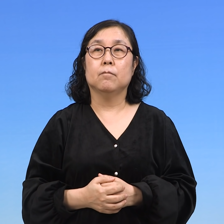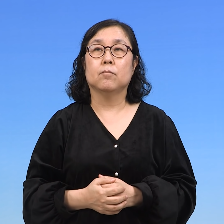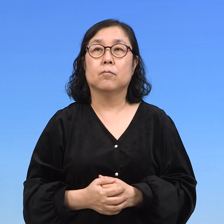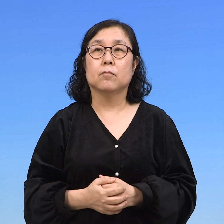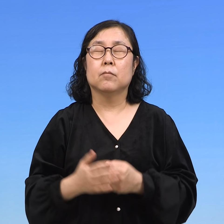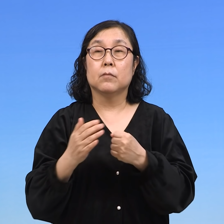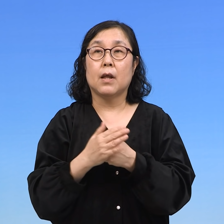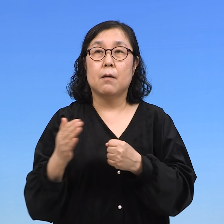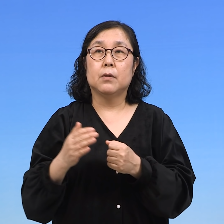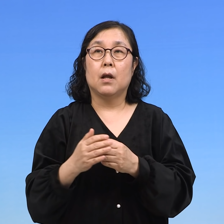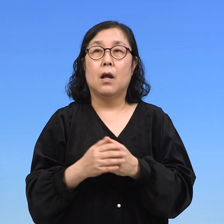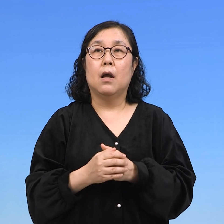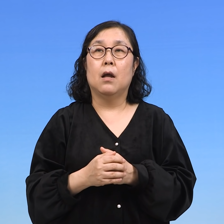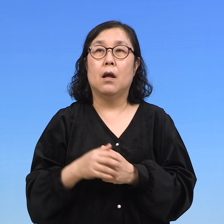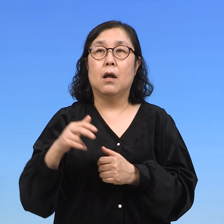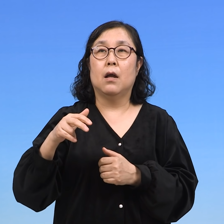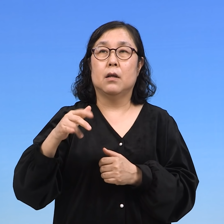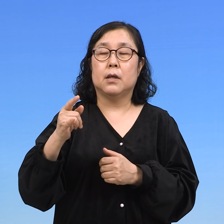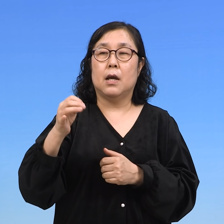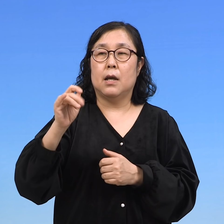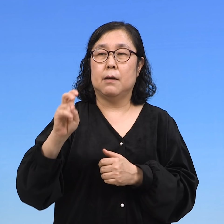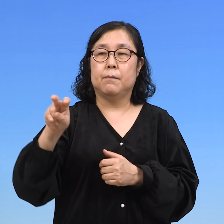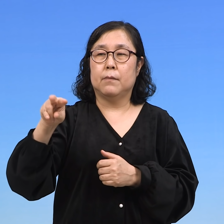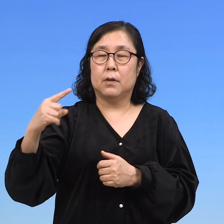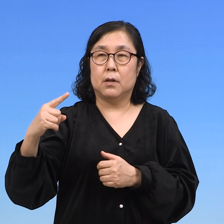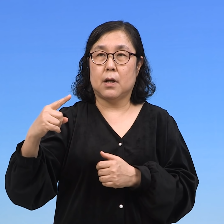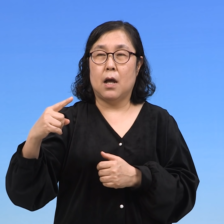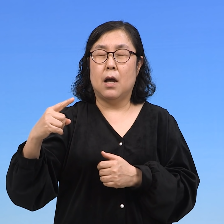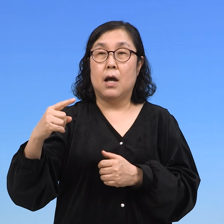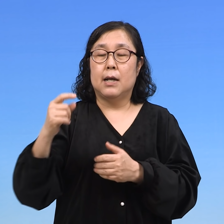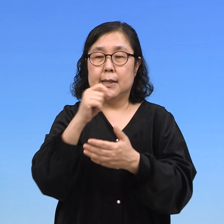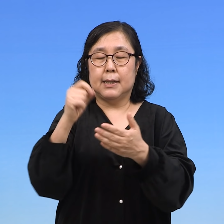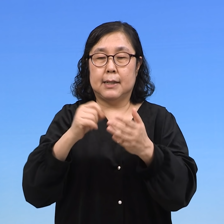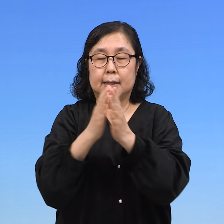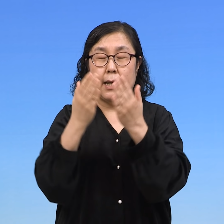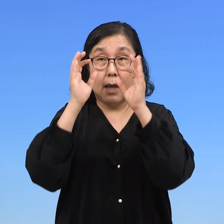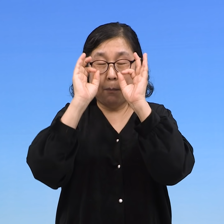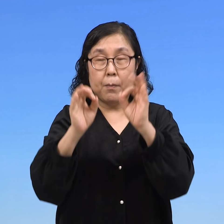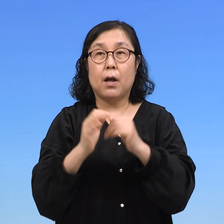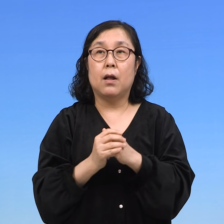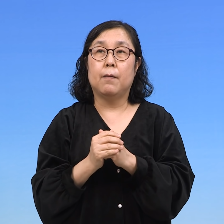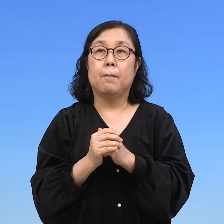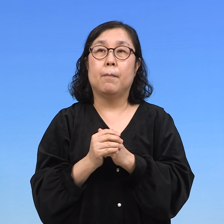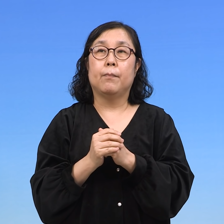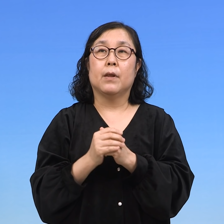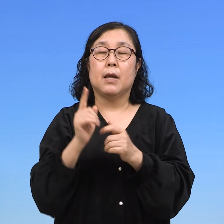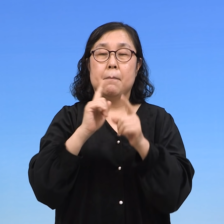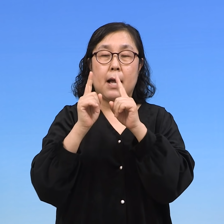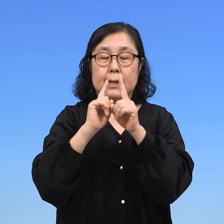그래서 제임스 에드워즈 교수님에서는 차게 보니까 이 부분을 어떻게 해석하느냐 이 말씀은